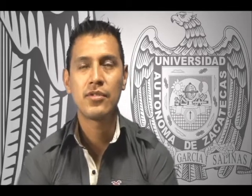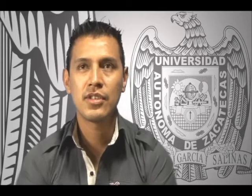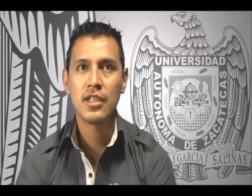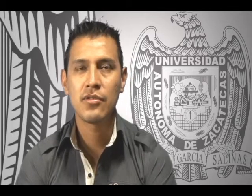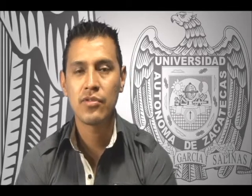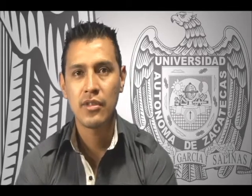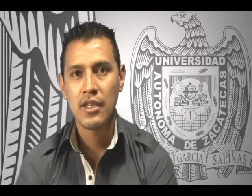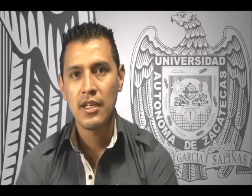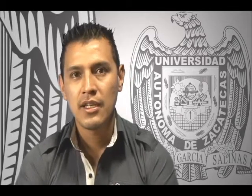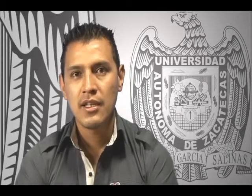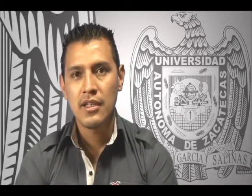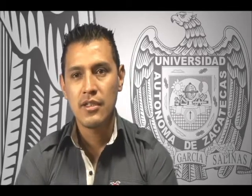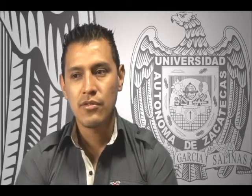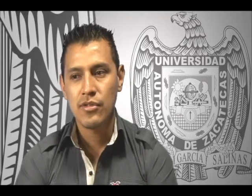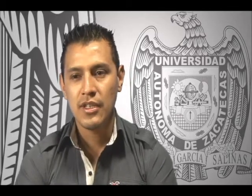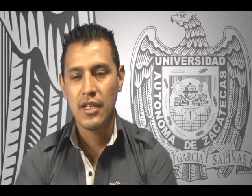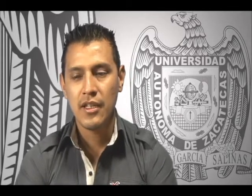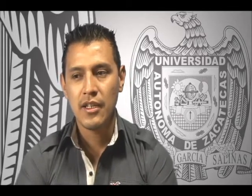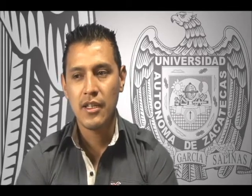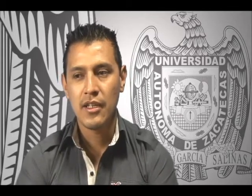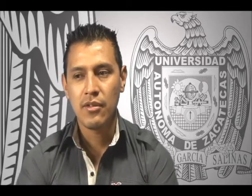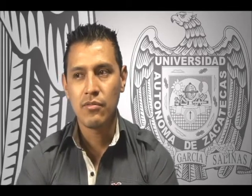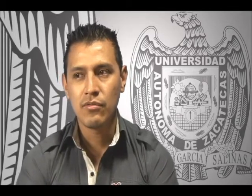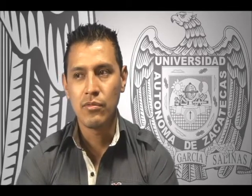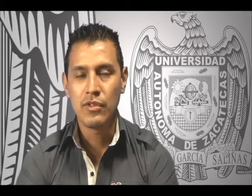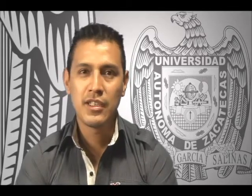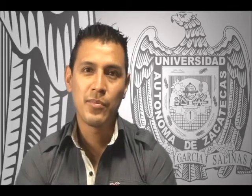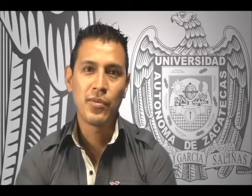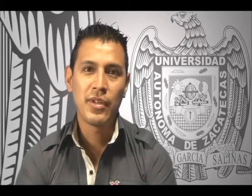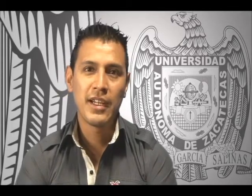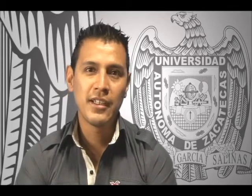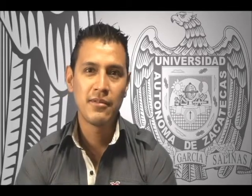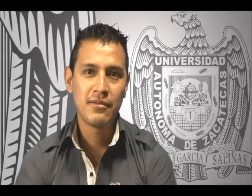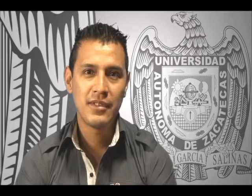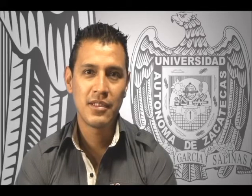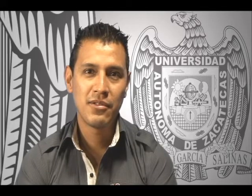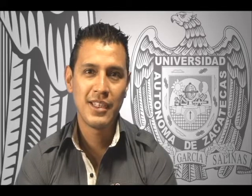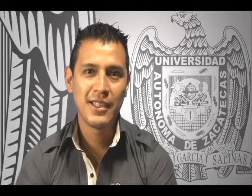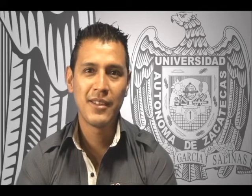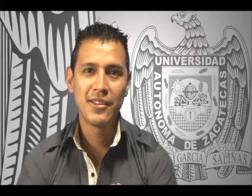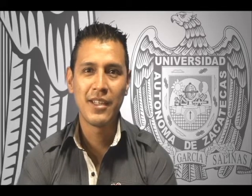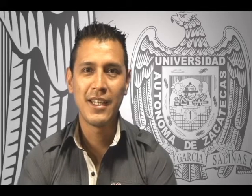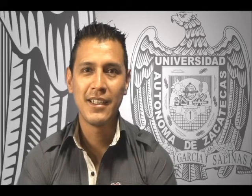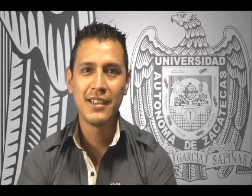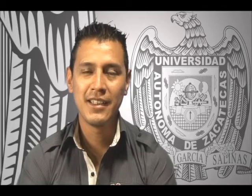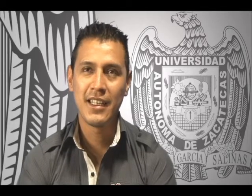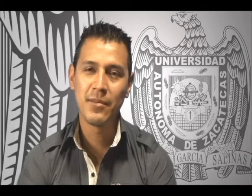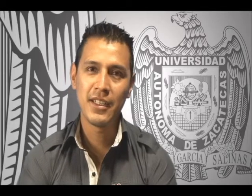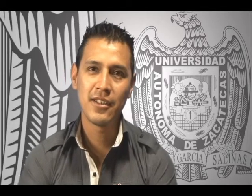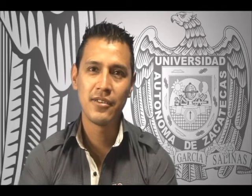unos diez años. Se consigue como una tipo bodega, una escuelita abandonada, allá en México.